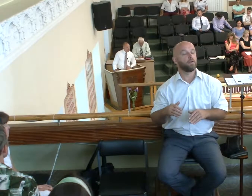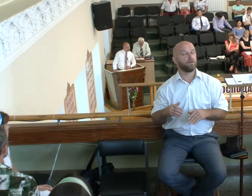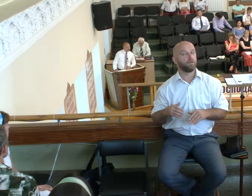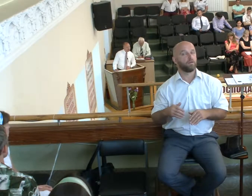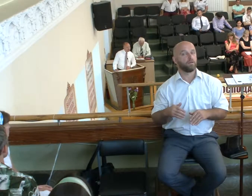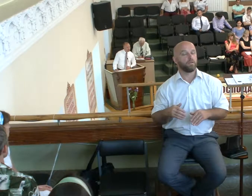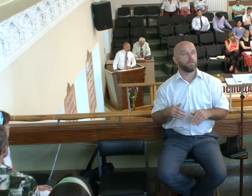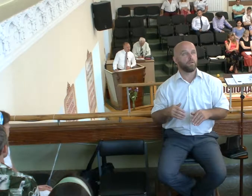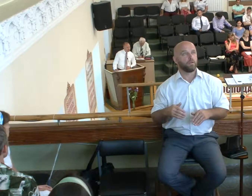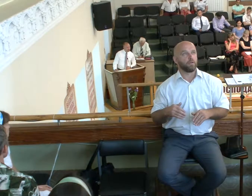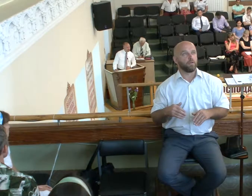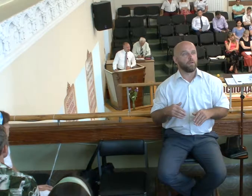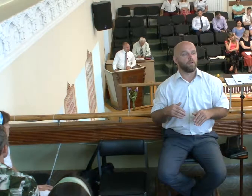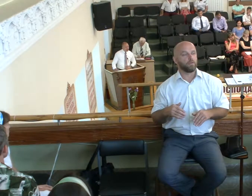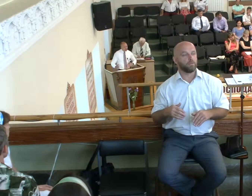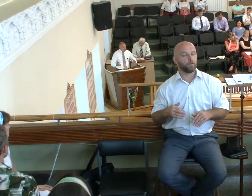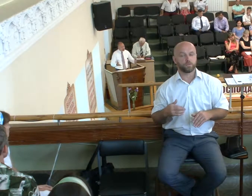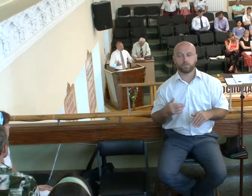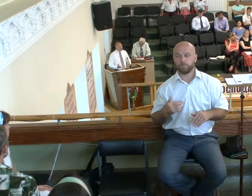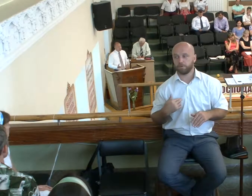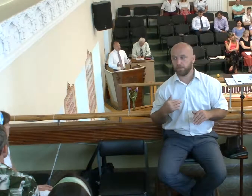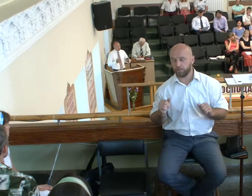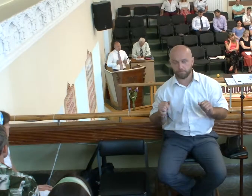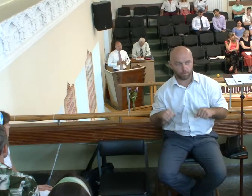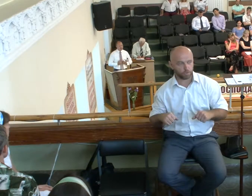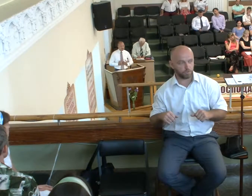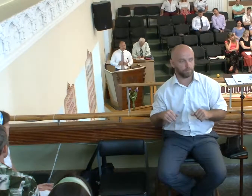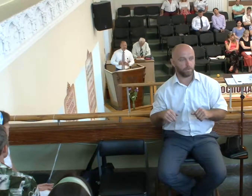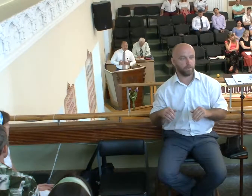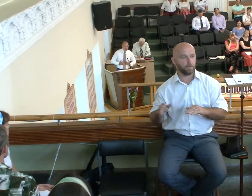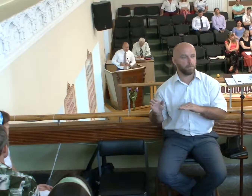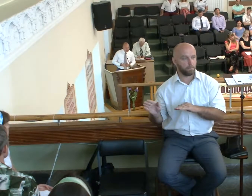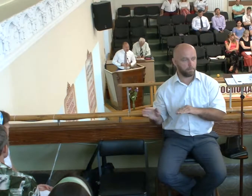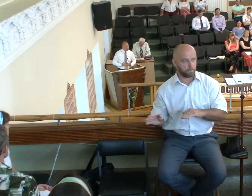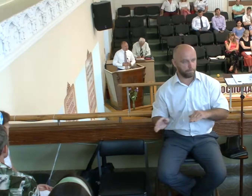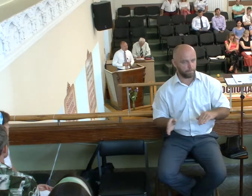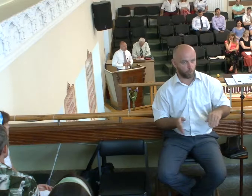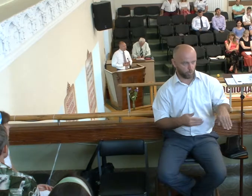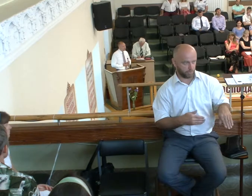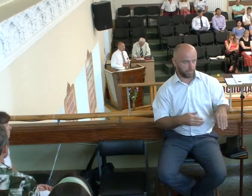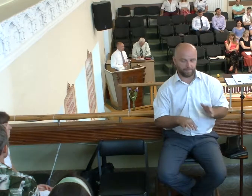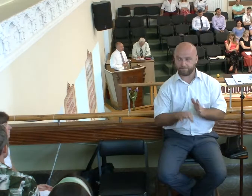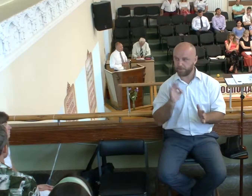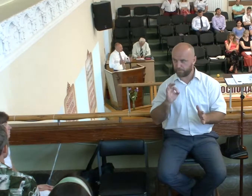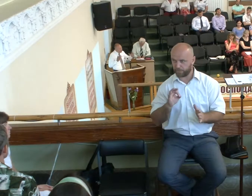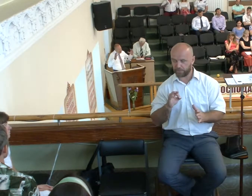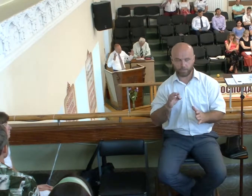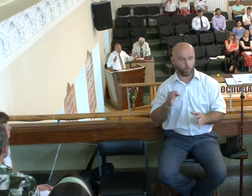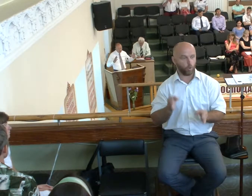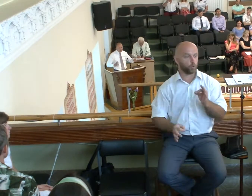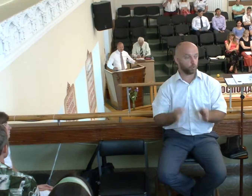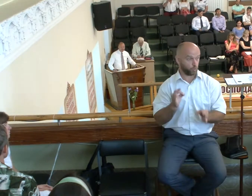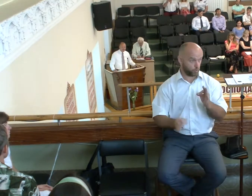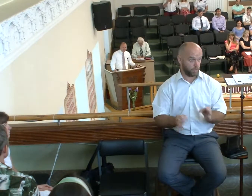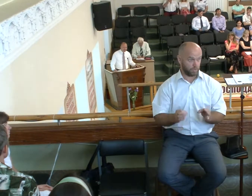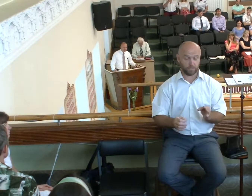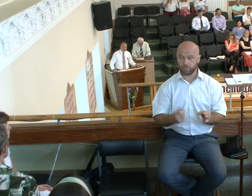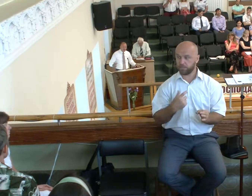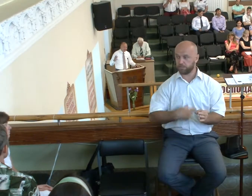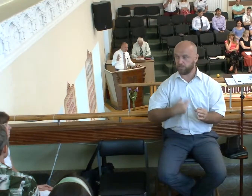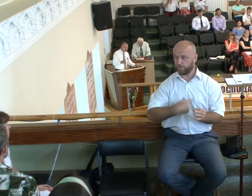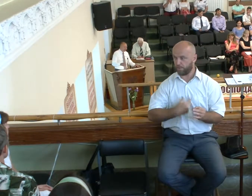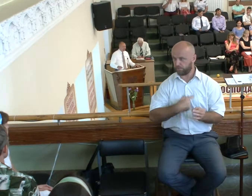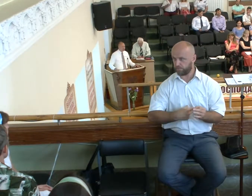Когда мы осуждать себя можем? Конечно же, когда приходит некий результат нашего выбора, и мы думаем: почему я так